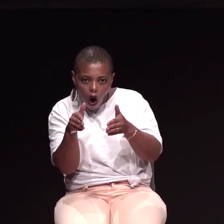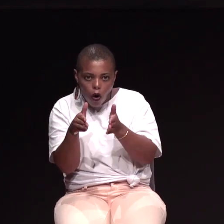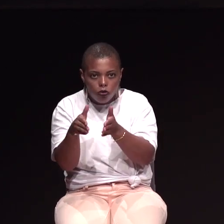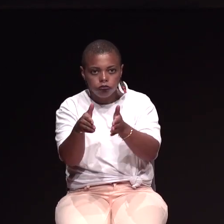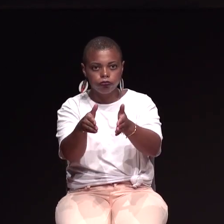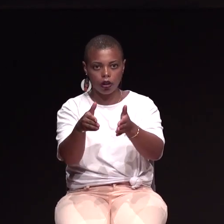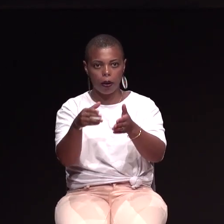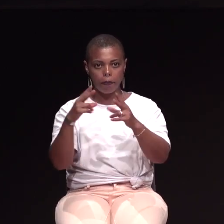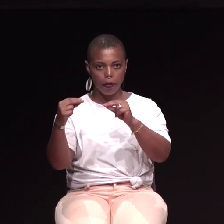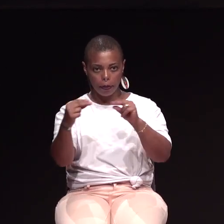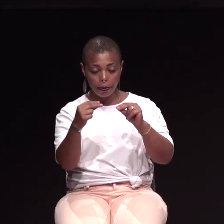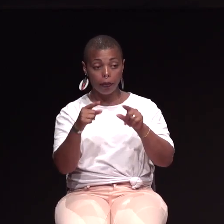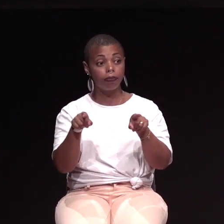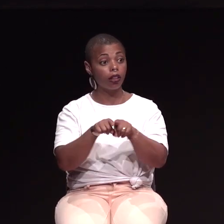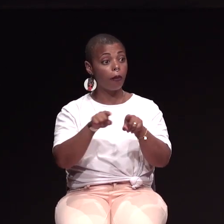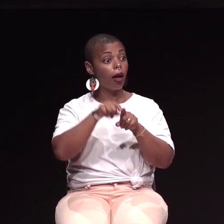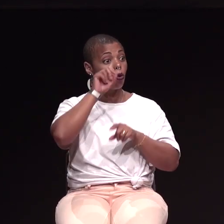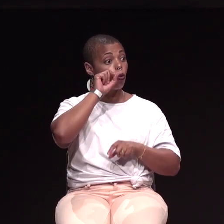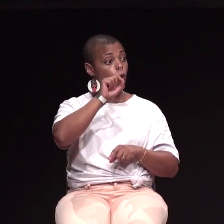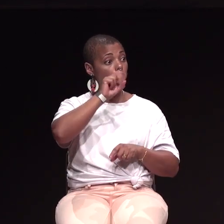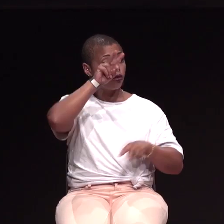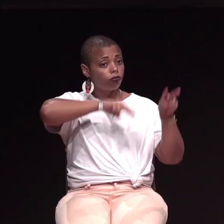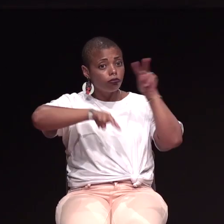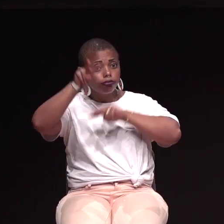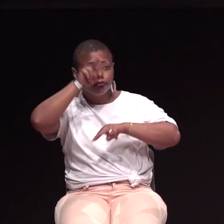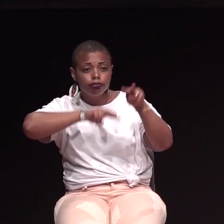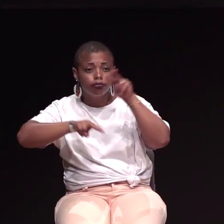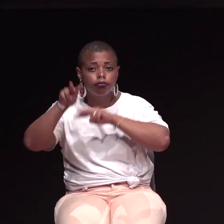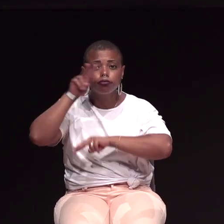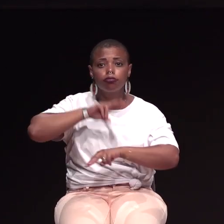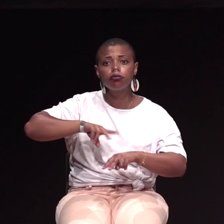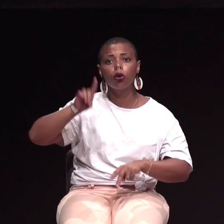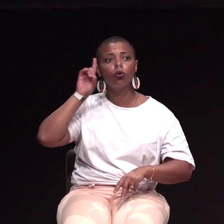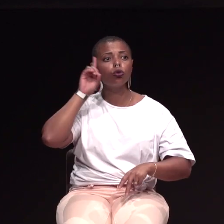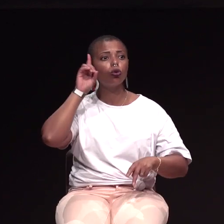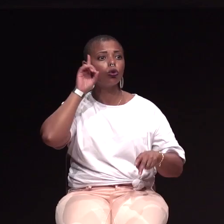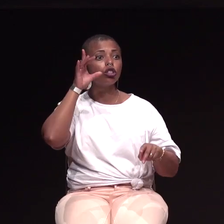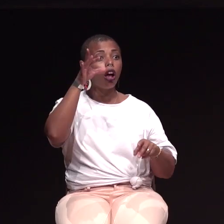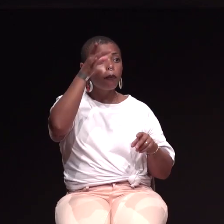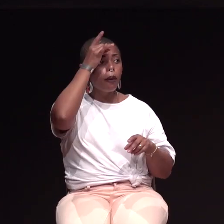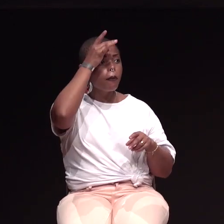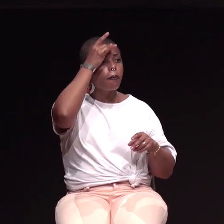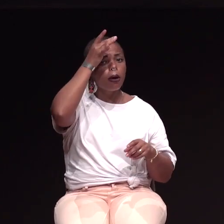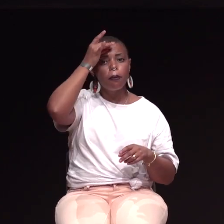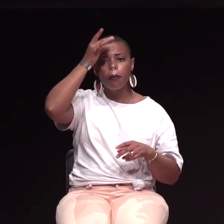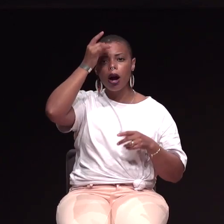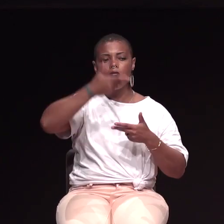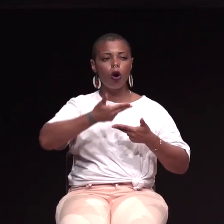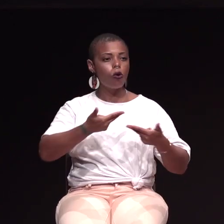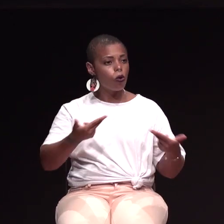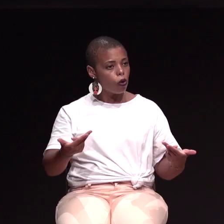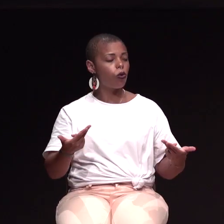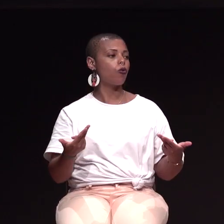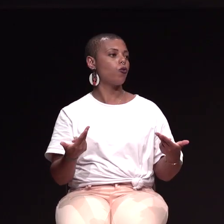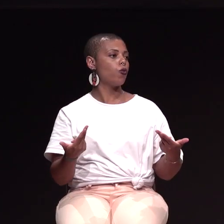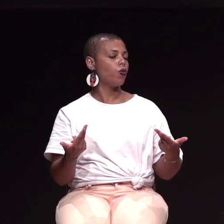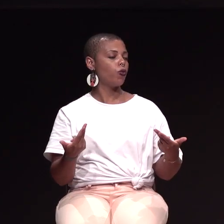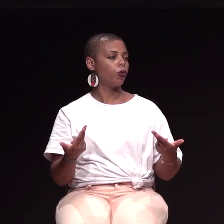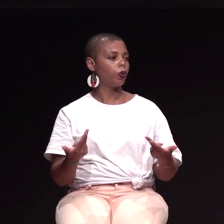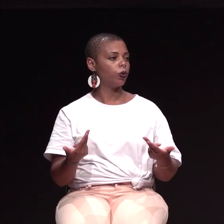a observação do cotidiano, a memória, né,